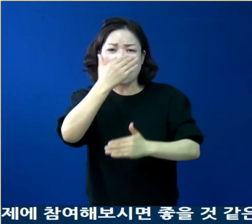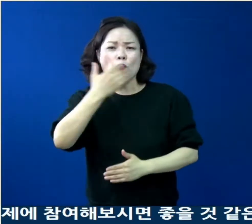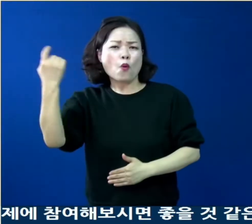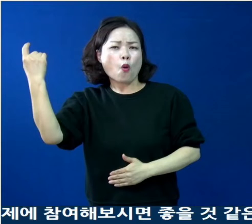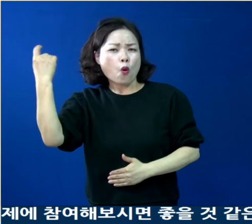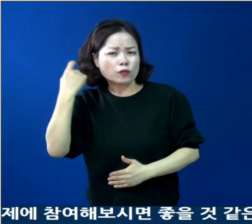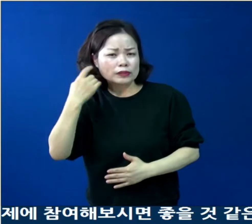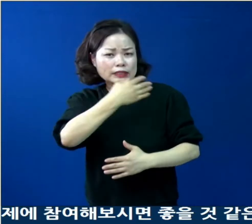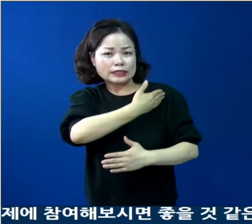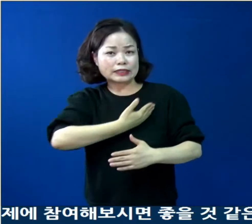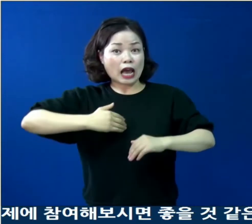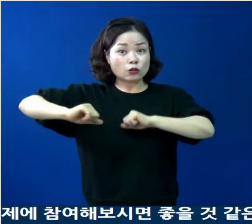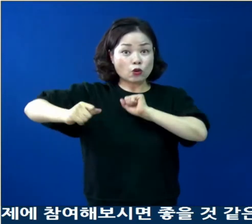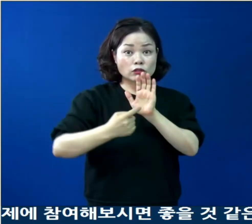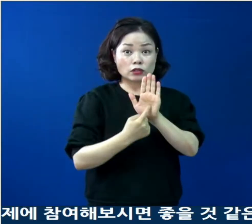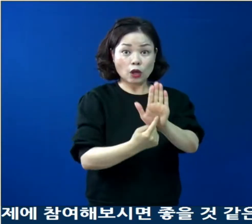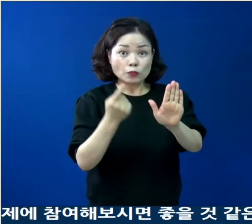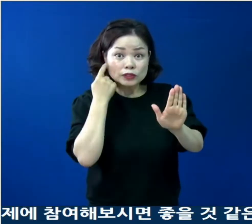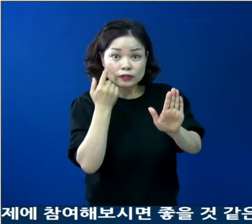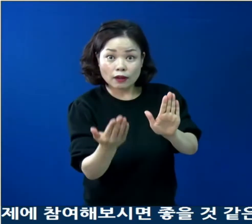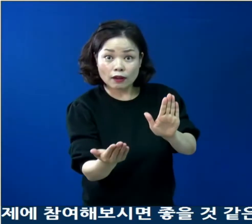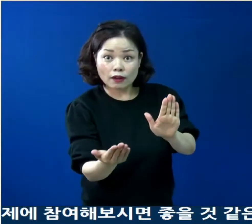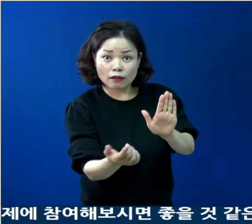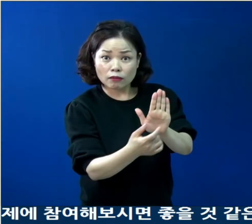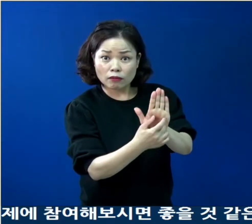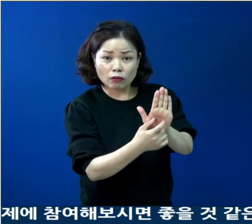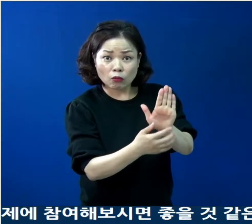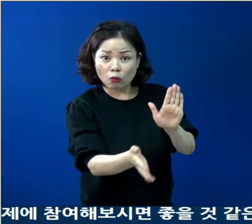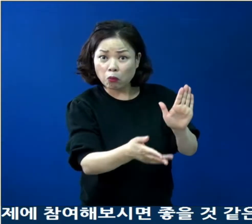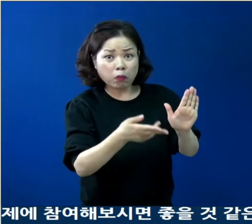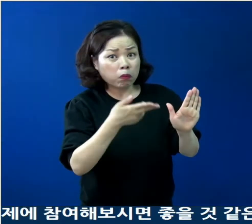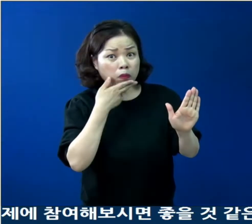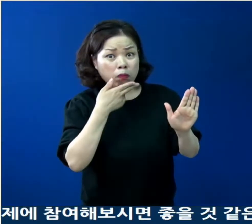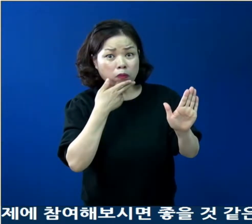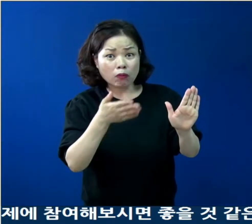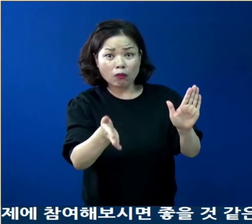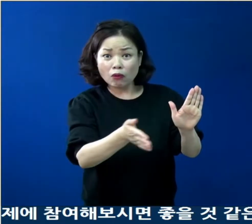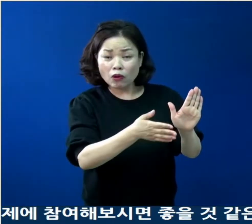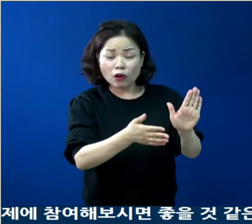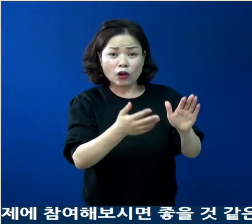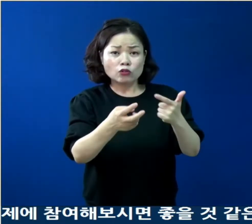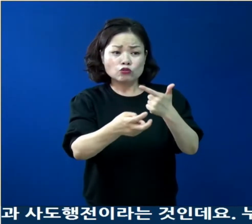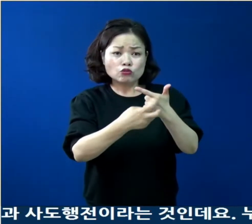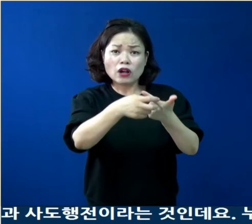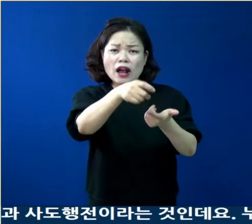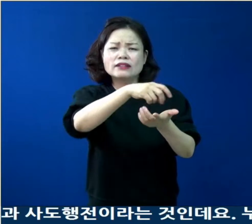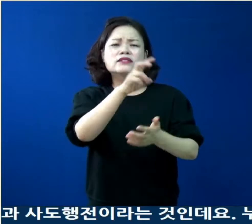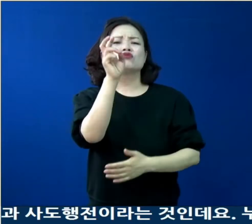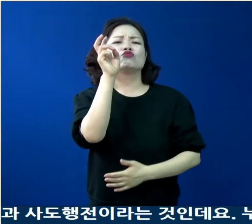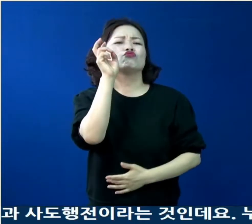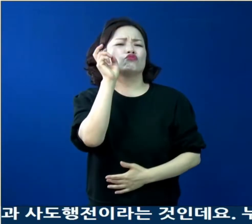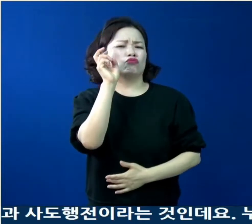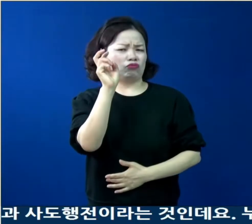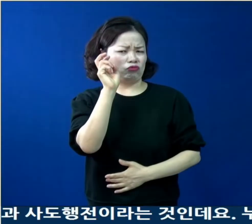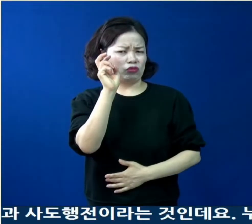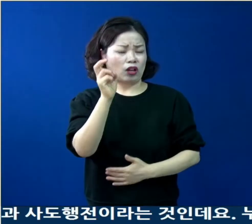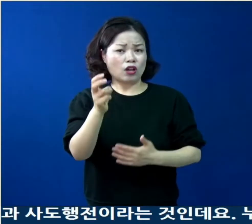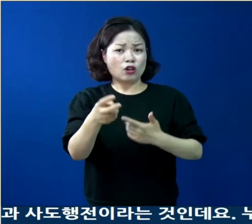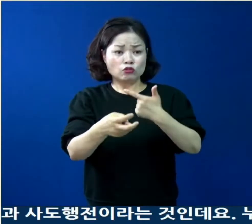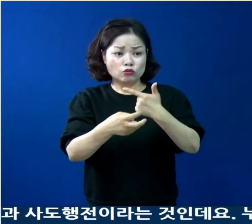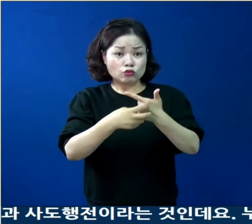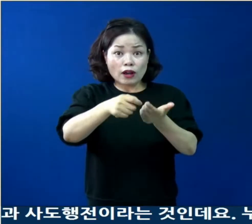복음서나 사도행전에 나옵니까? 안 나와요. 누가가 썼을 것이라고 추정하는 것이지